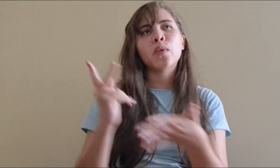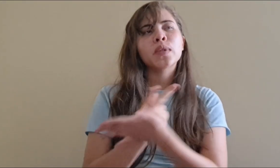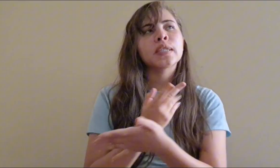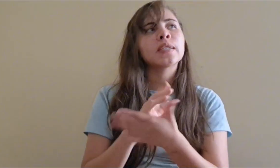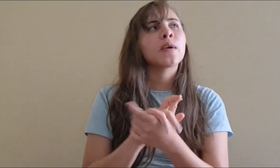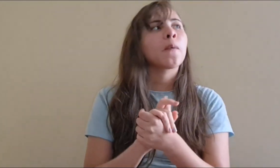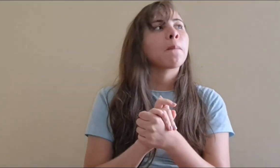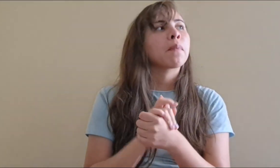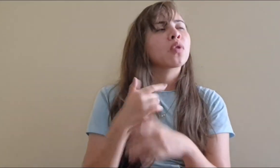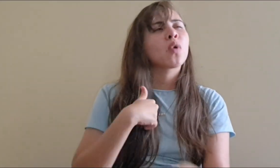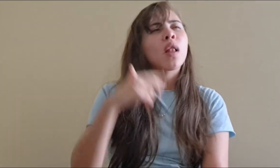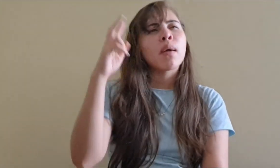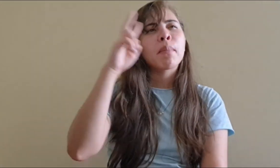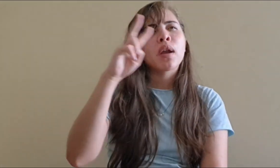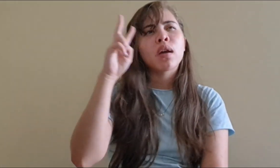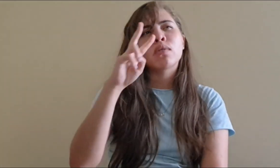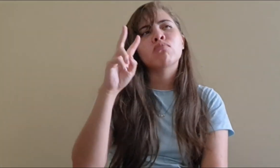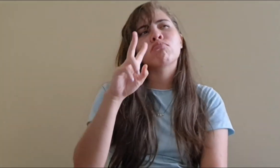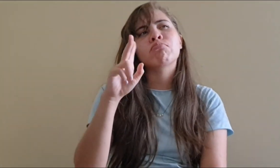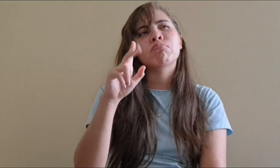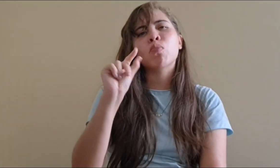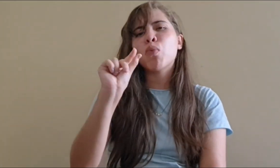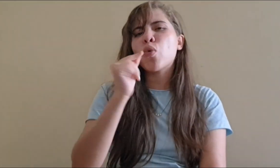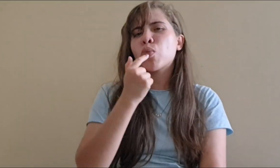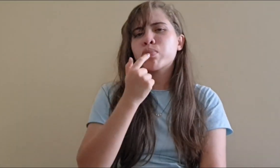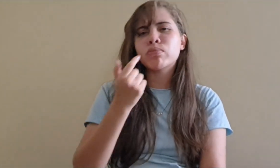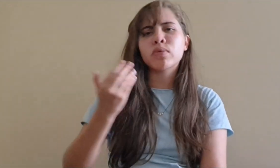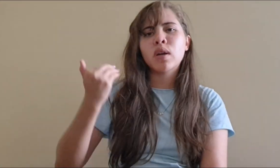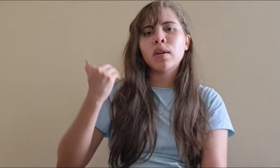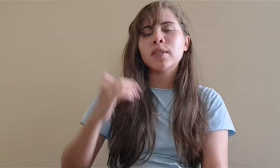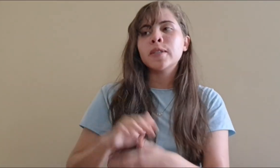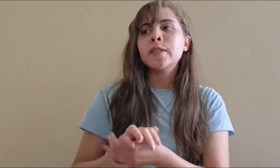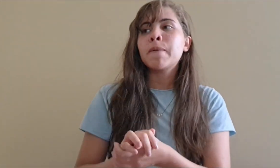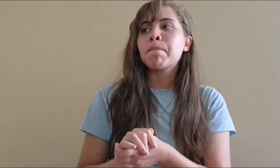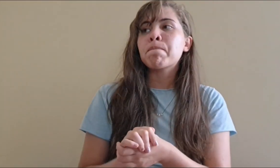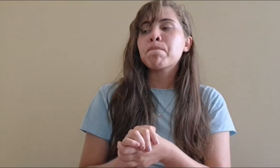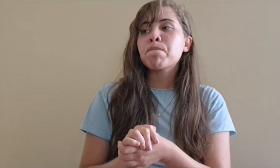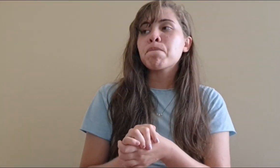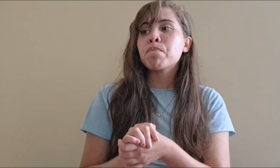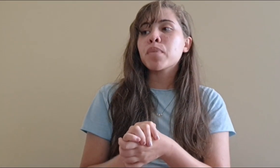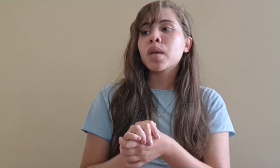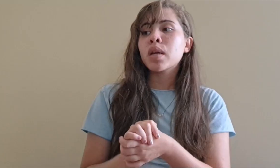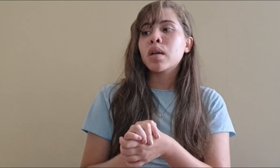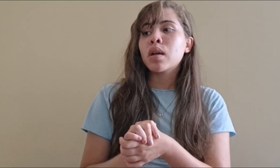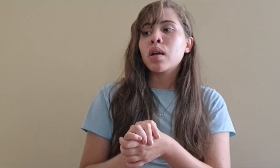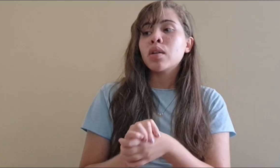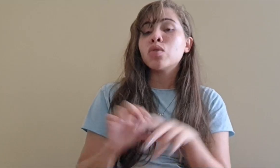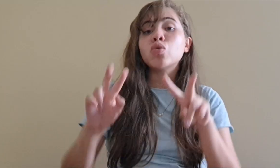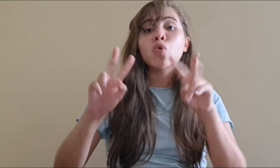vai se conectar com a minha vida. Já aconteceu por um momento na minha